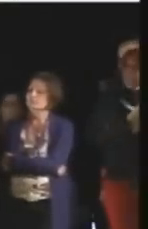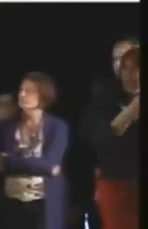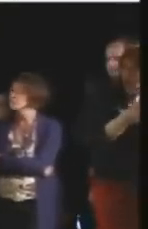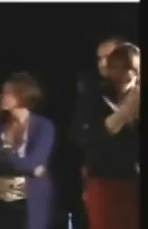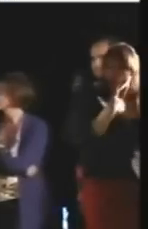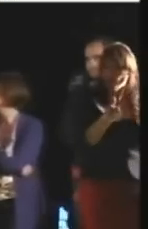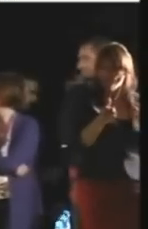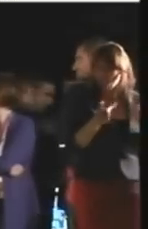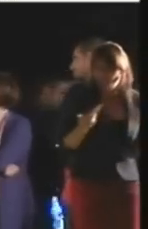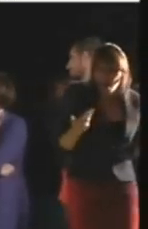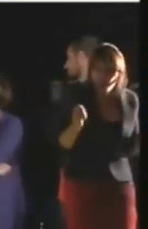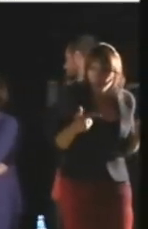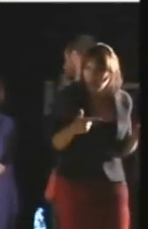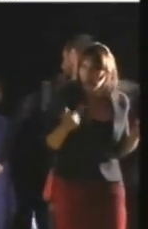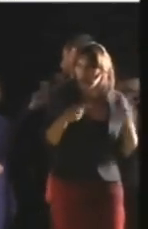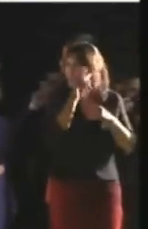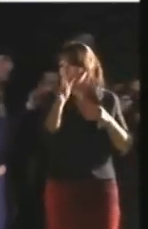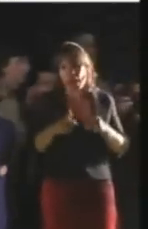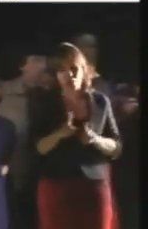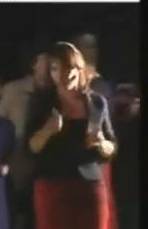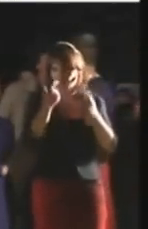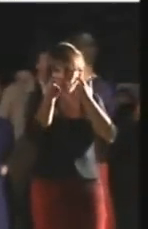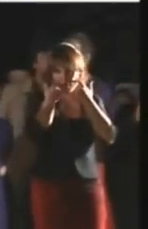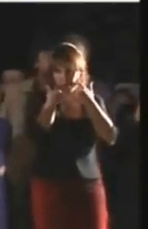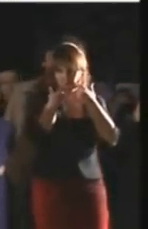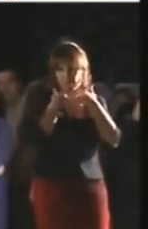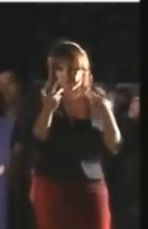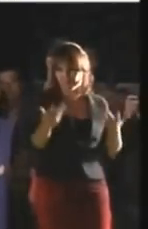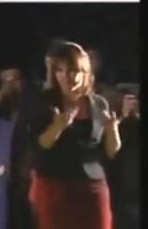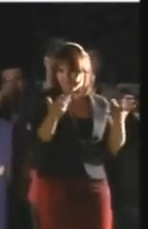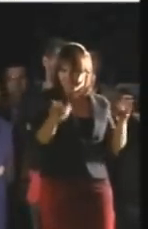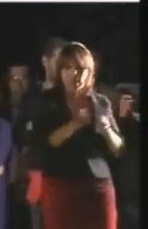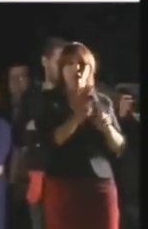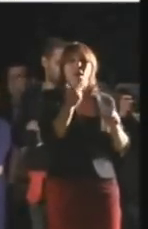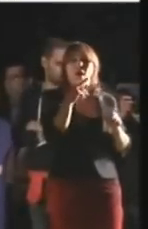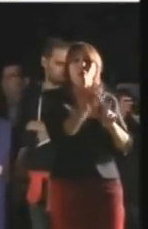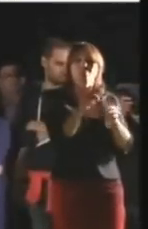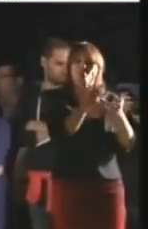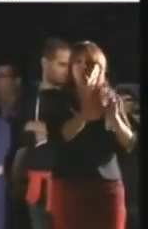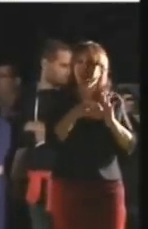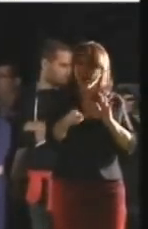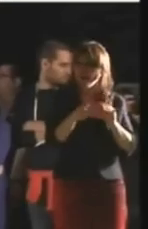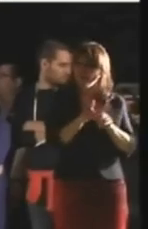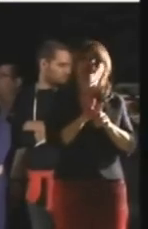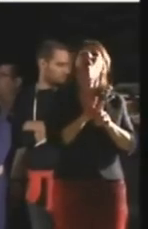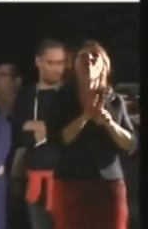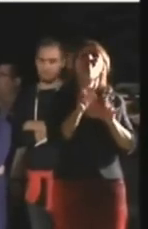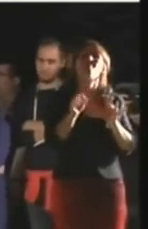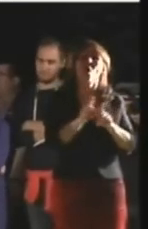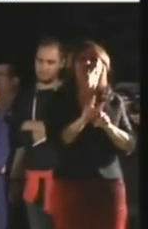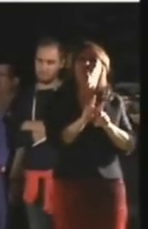Allora, non scappa. Allora, voglio dire che questo è un problema che dà